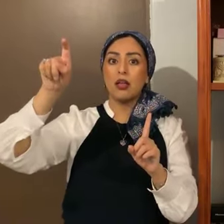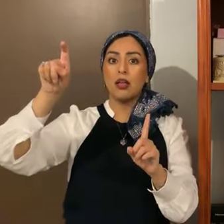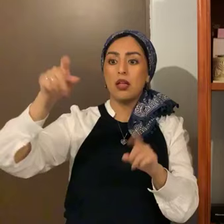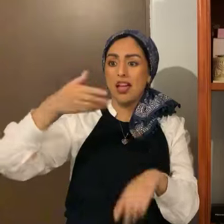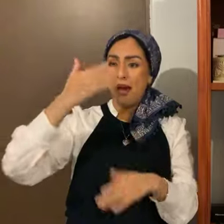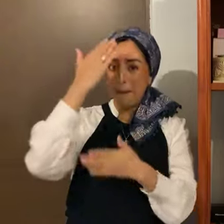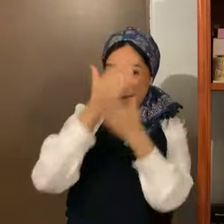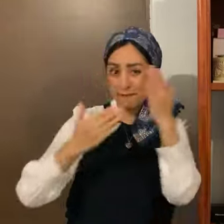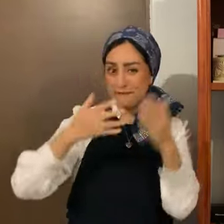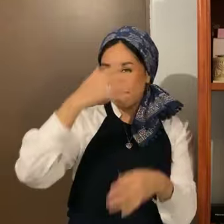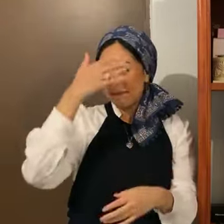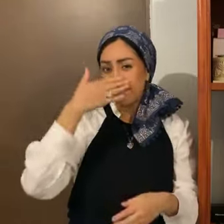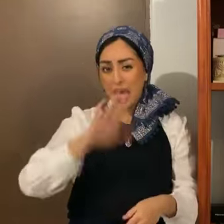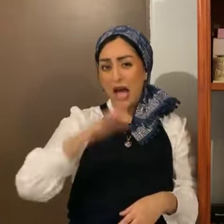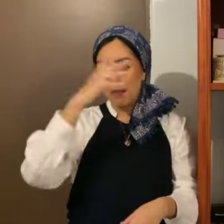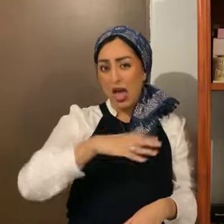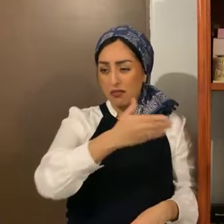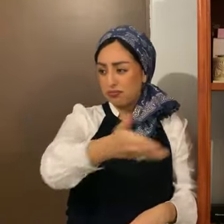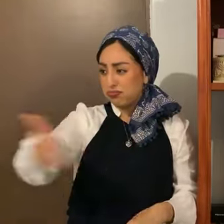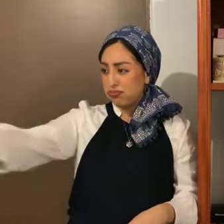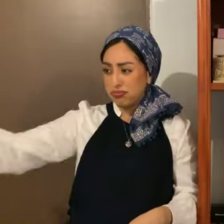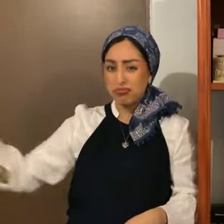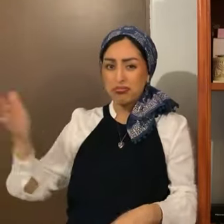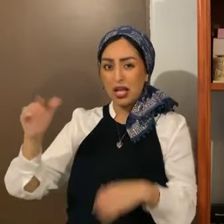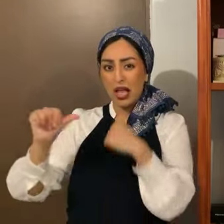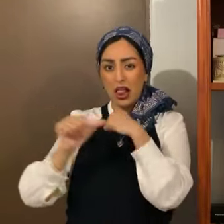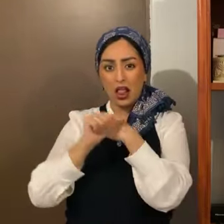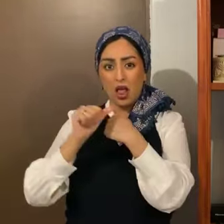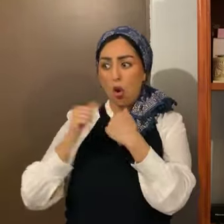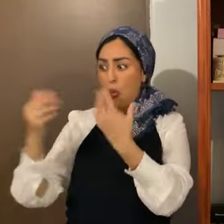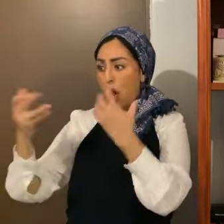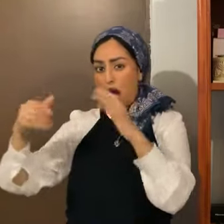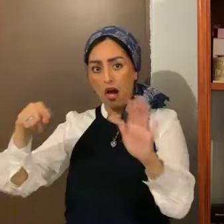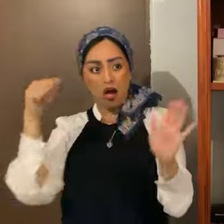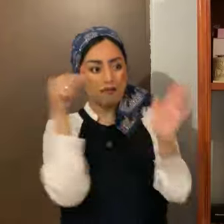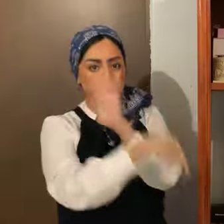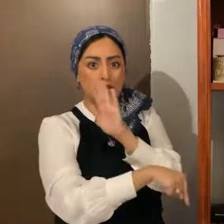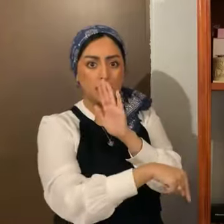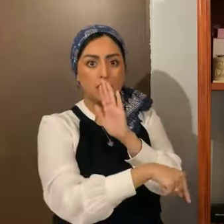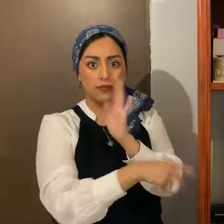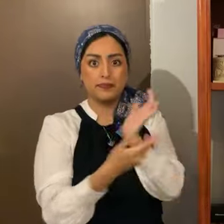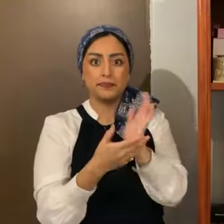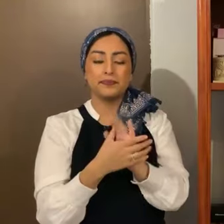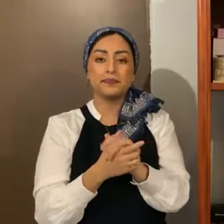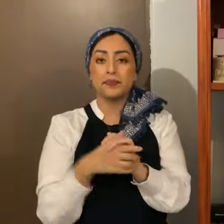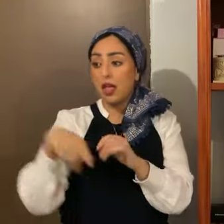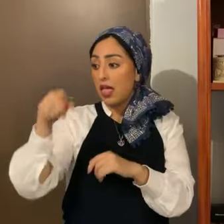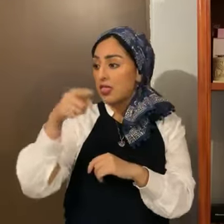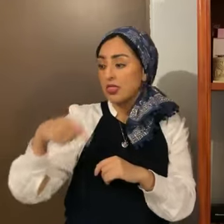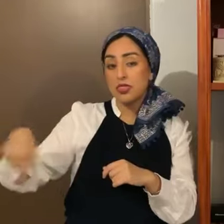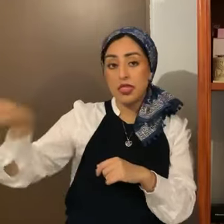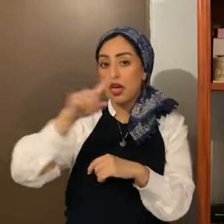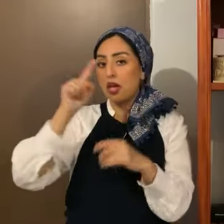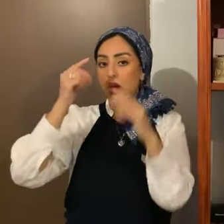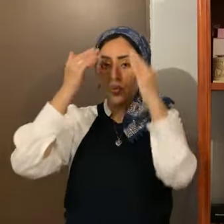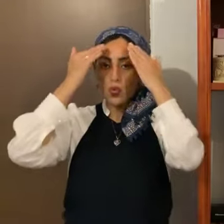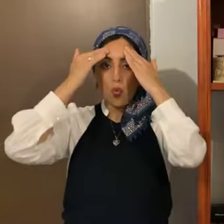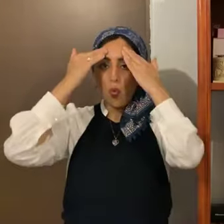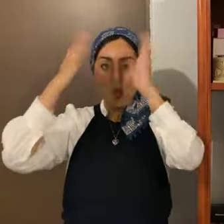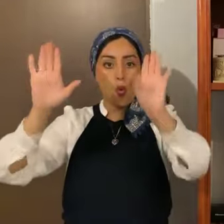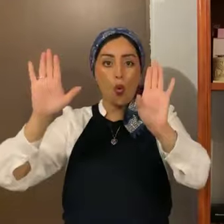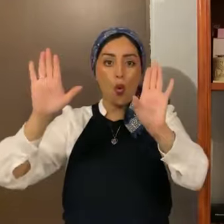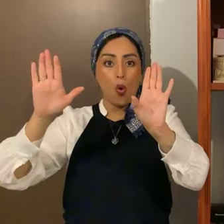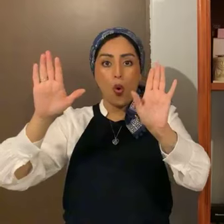algunos hombres violentos, muy violentos, querían asesinarlo, estaban tratando de